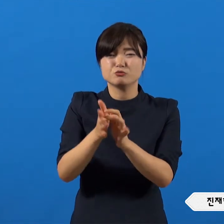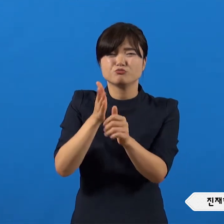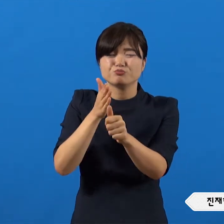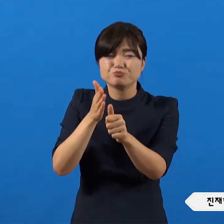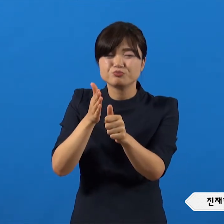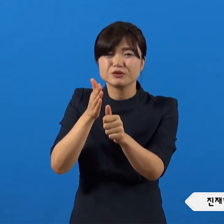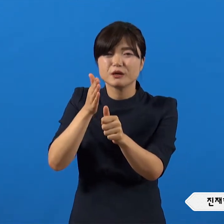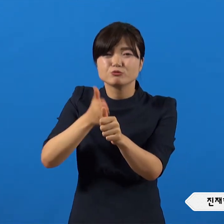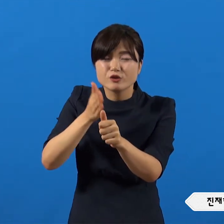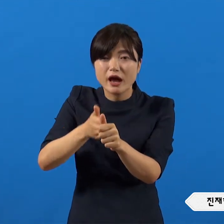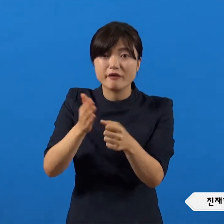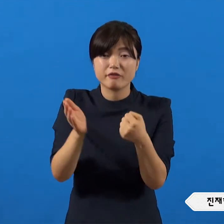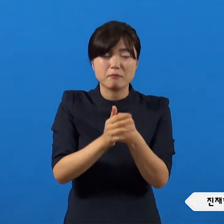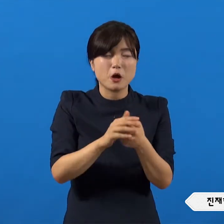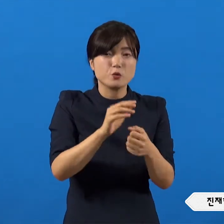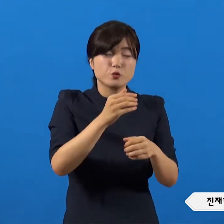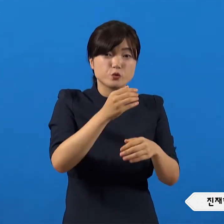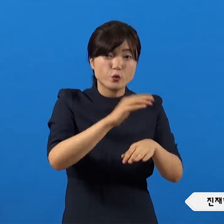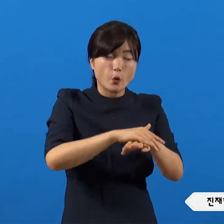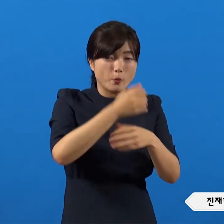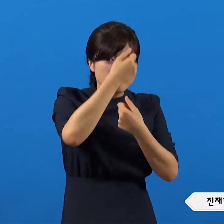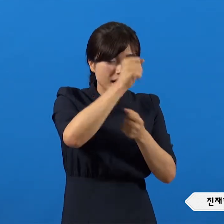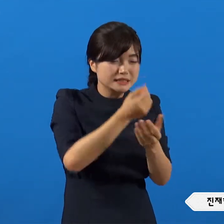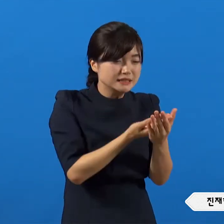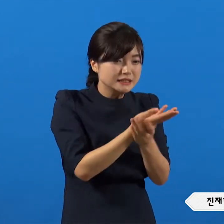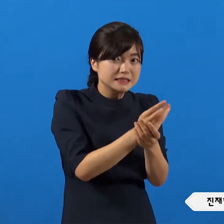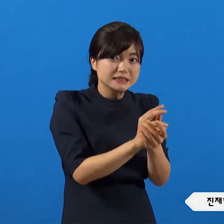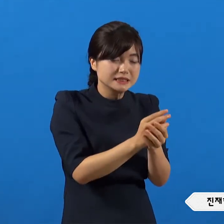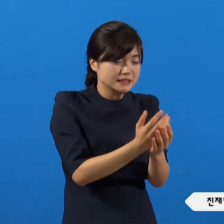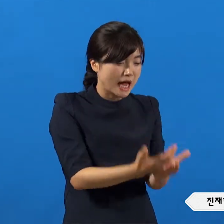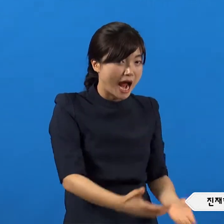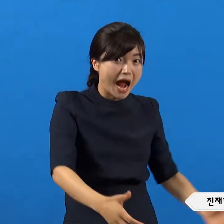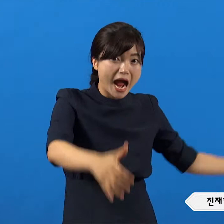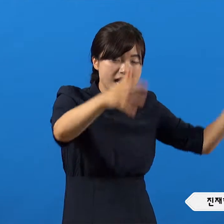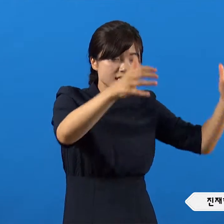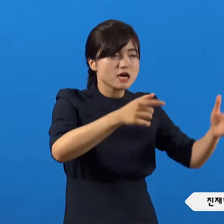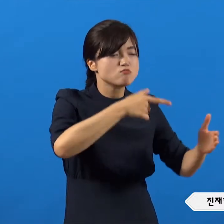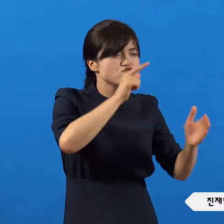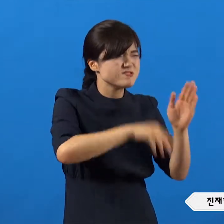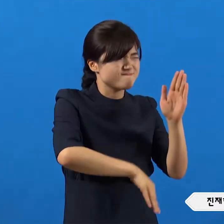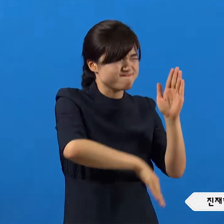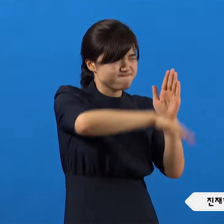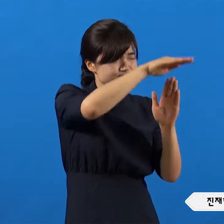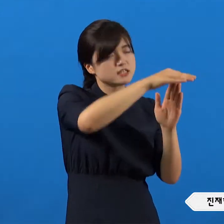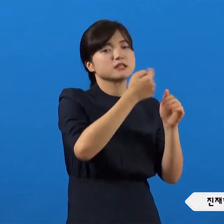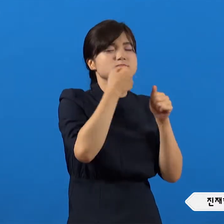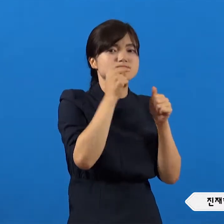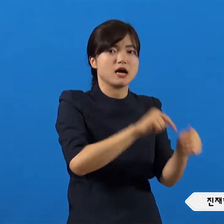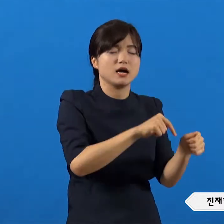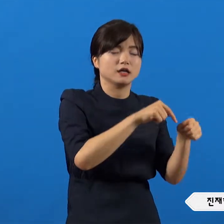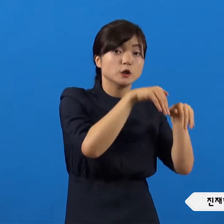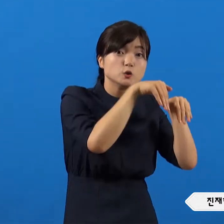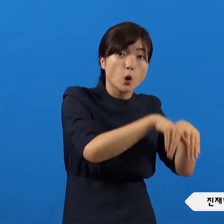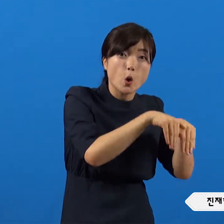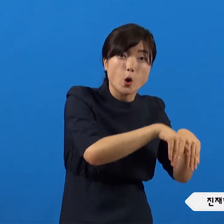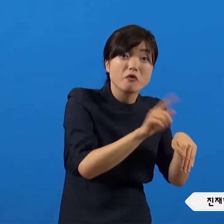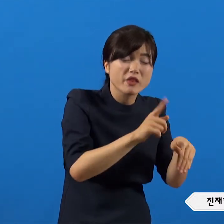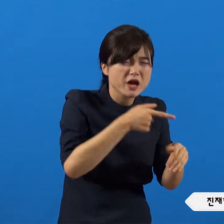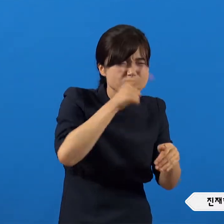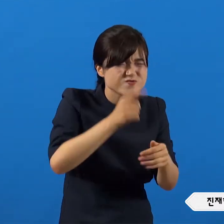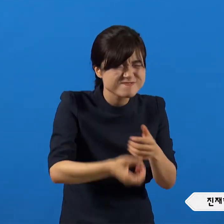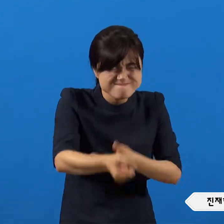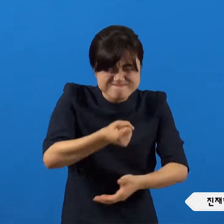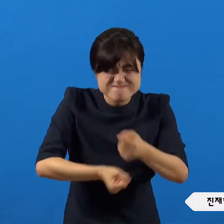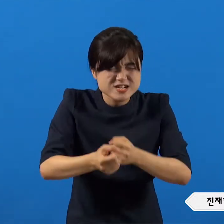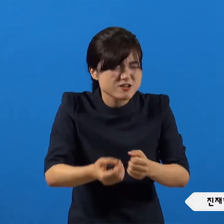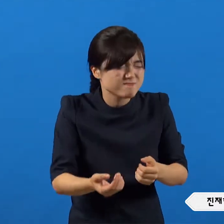씻는 물 항아리에 물을 아기까지 채우라고 말씀하십니다. 그리고 그 물을 떠다가